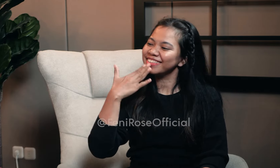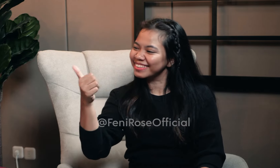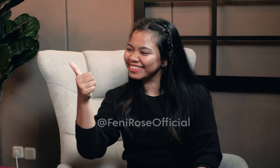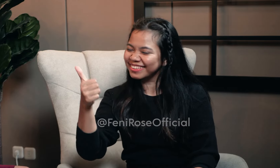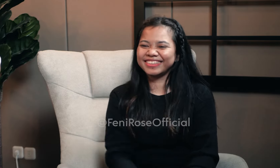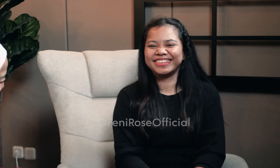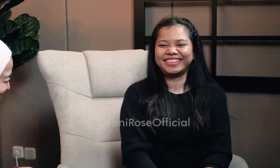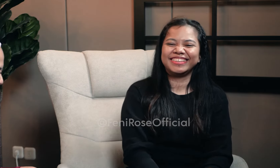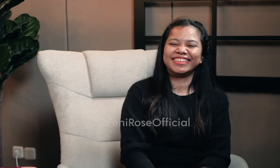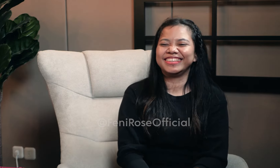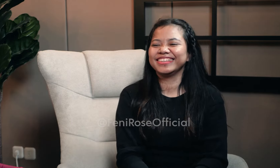kasih